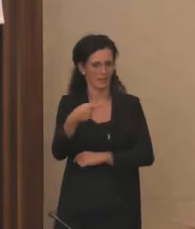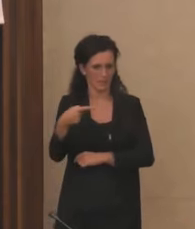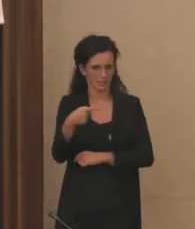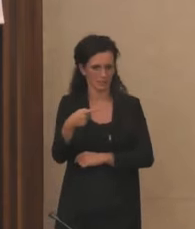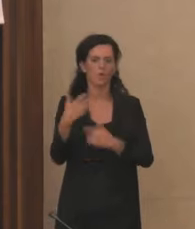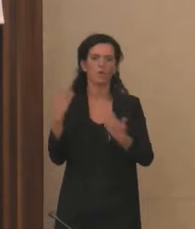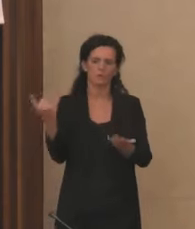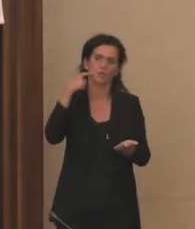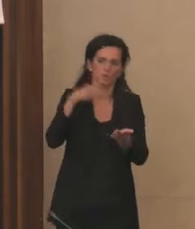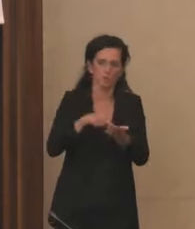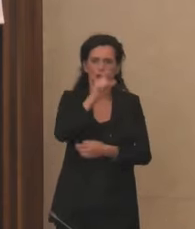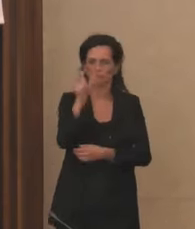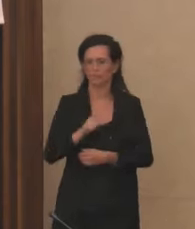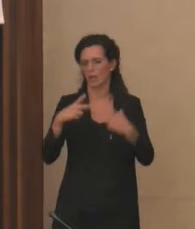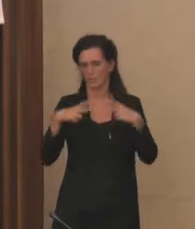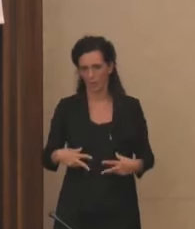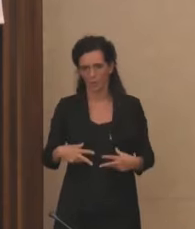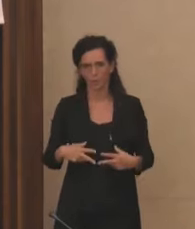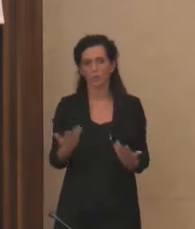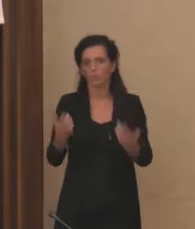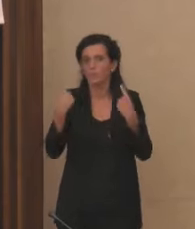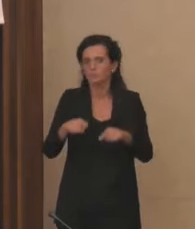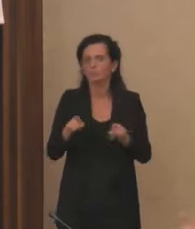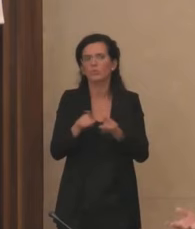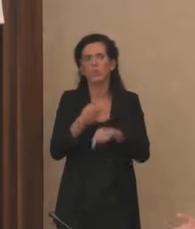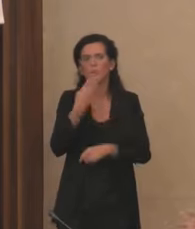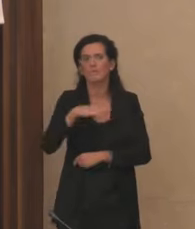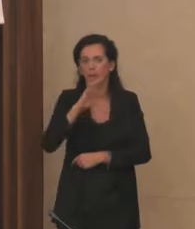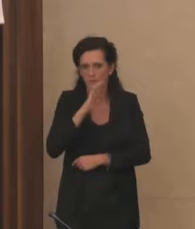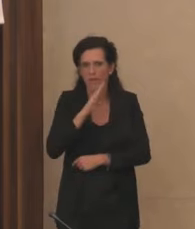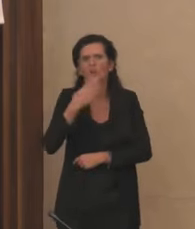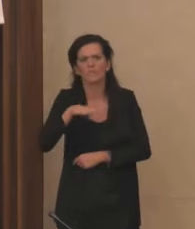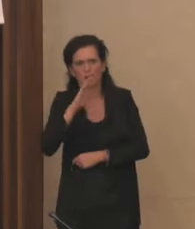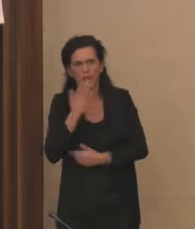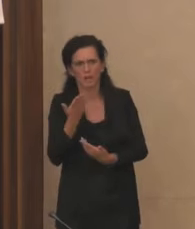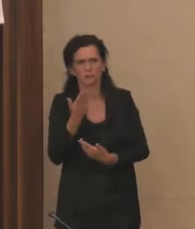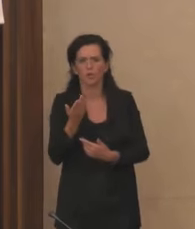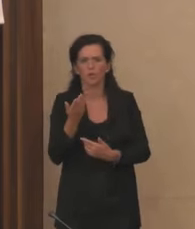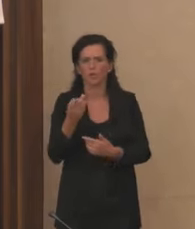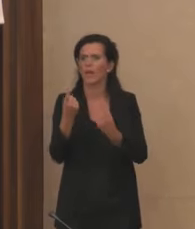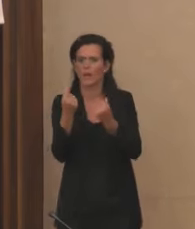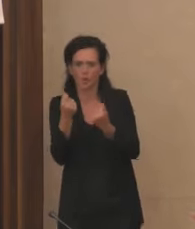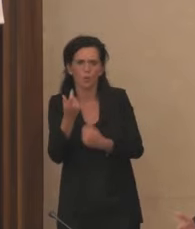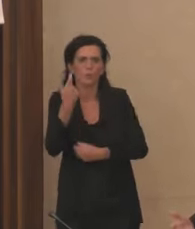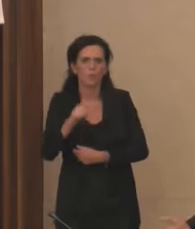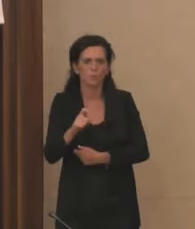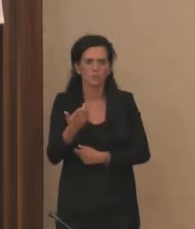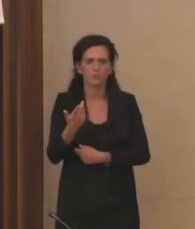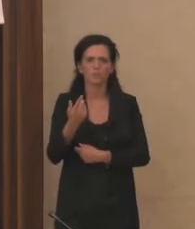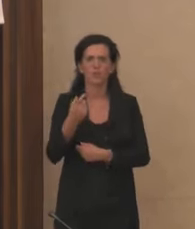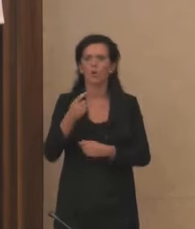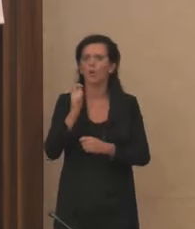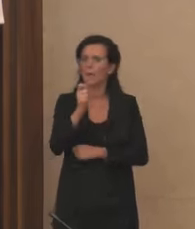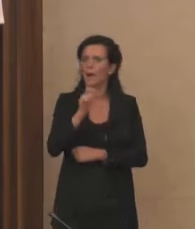tornare in Italia tranquillamente. Quindi questo è uno dei grossi vantaggi anche economici, perché se uno si deve pagare un albergo una settimana in